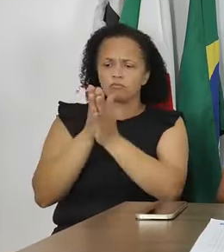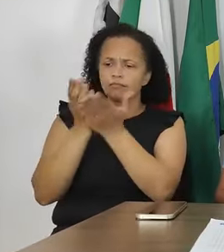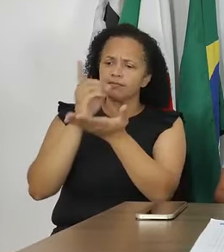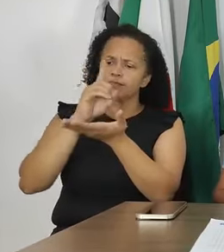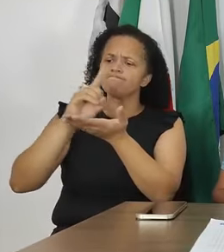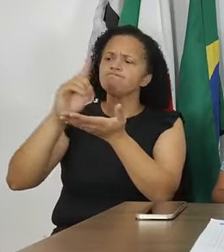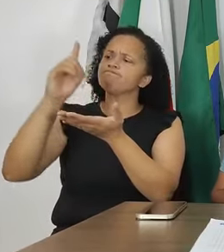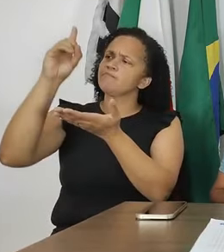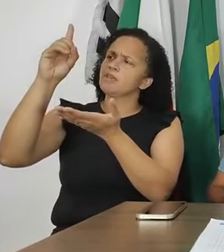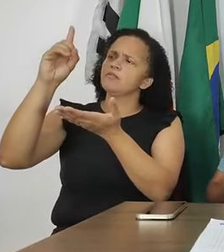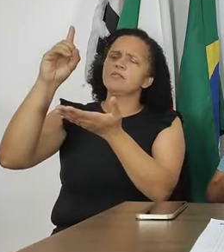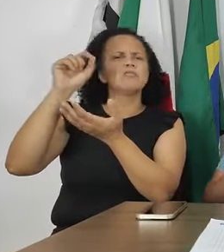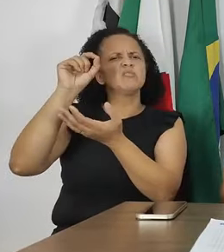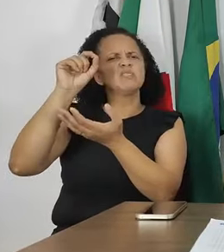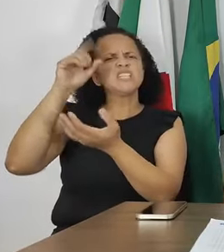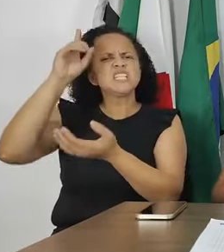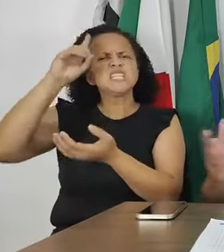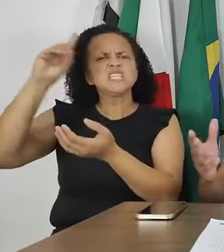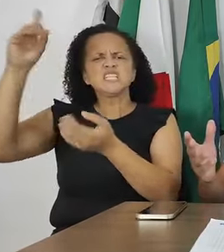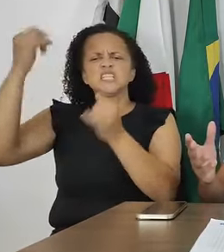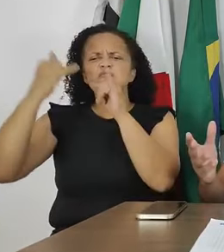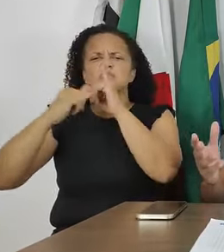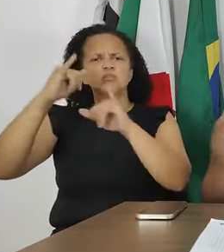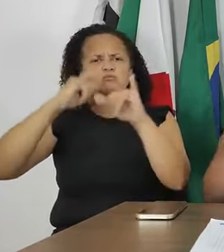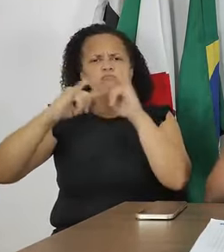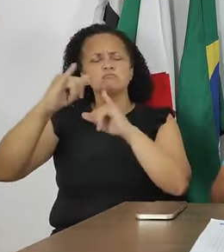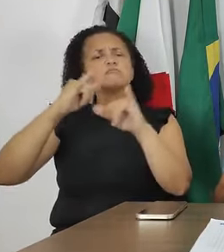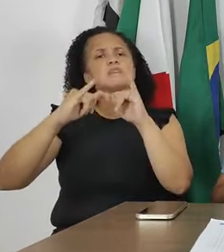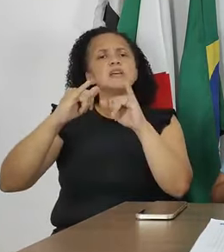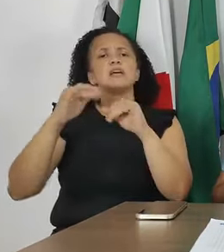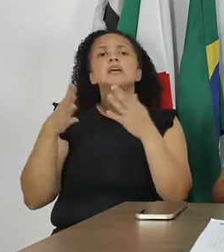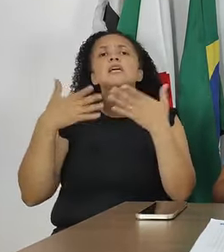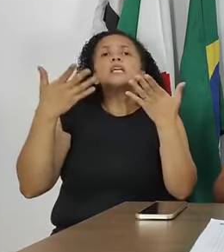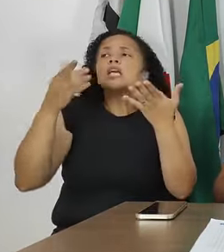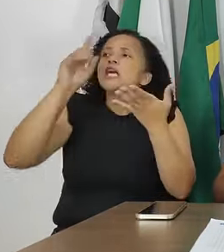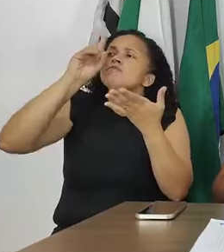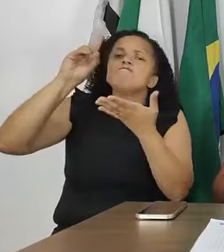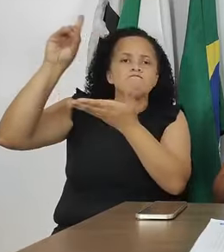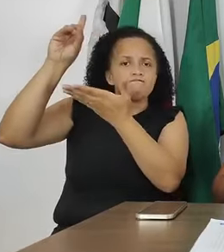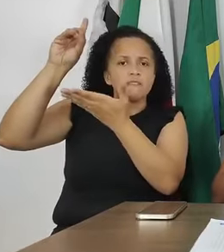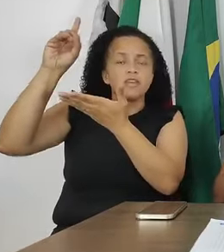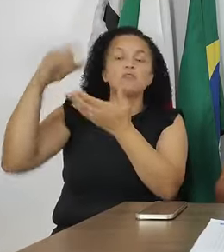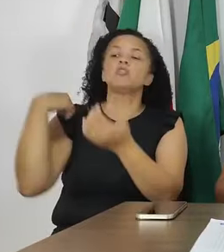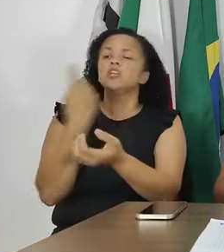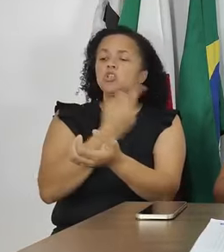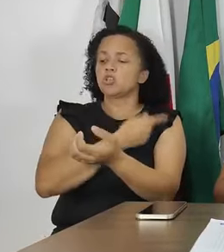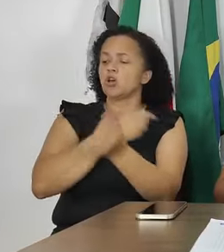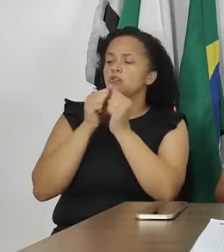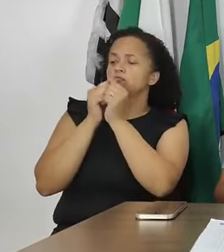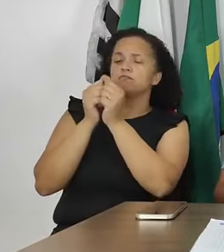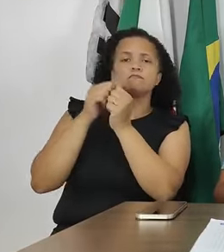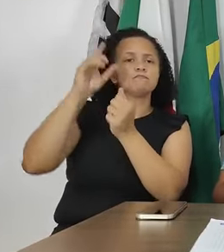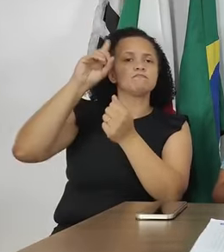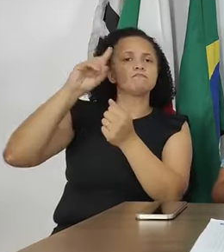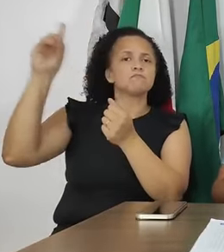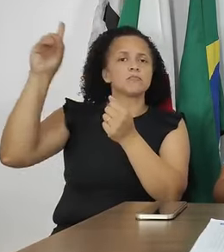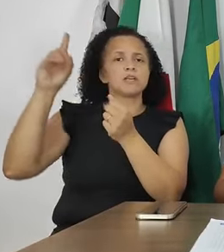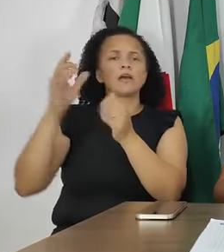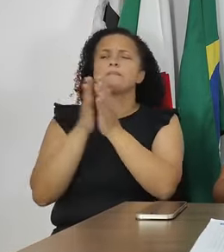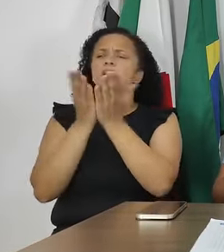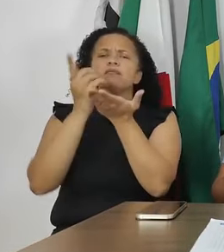palavra, quem Ele é, quem nós somos em Cristo Jesus, quem nós somos, o que a palavra diz que